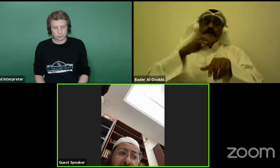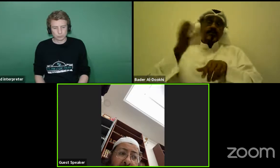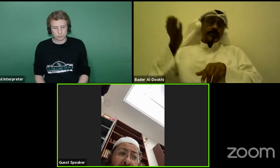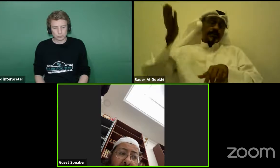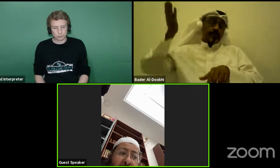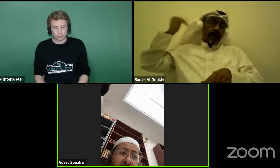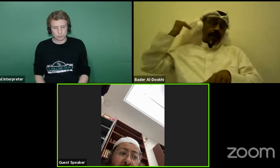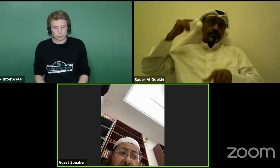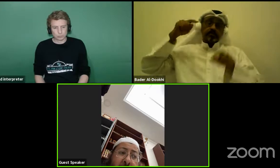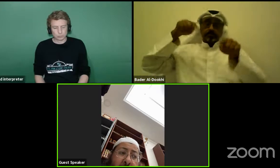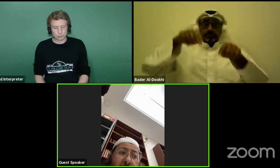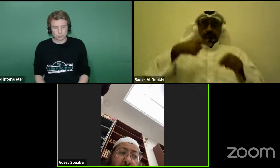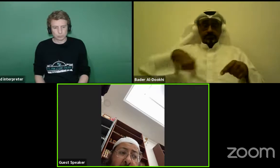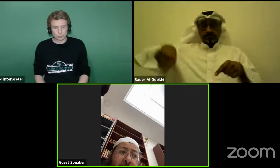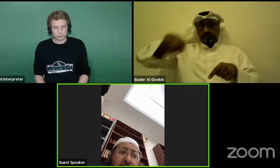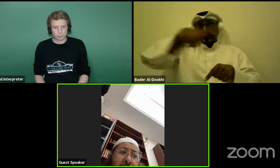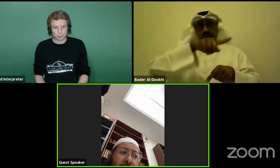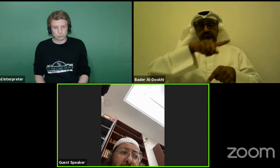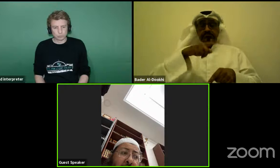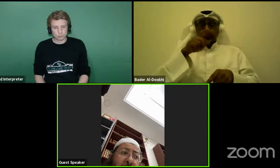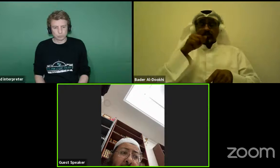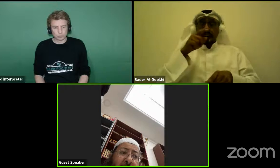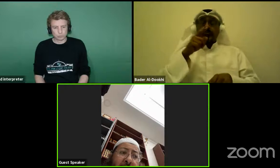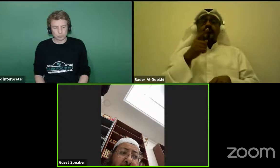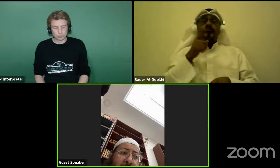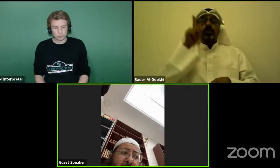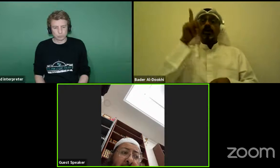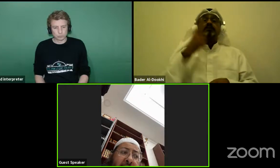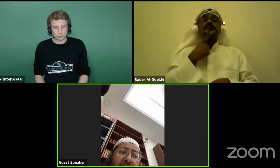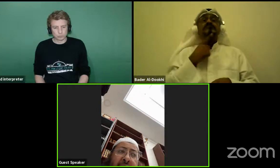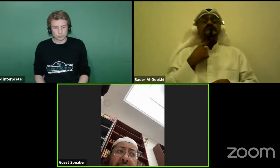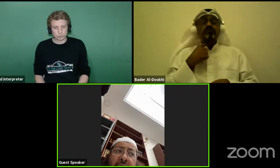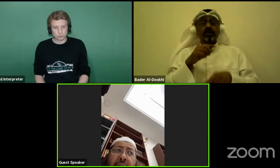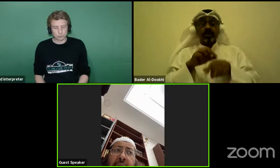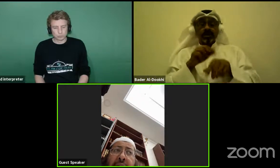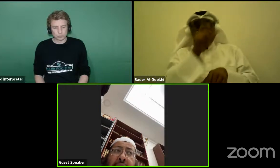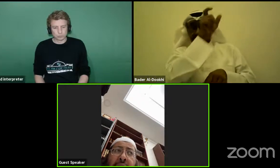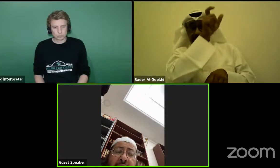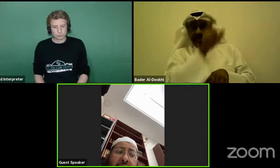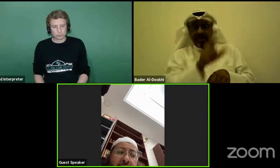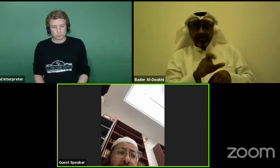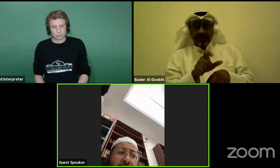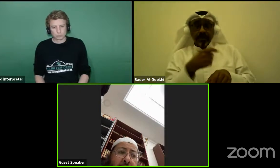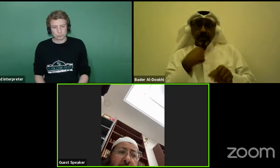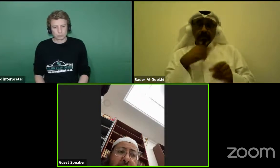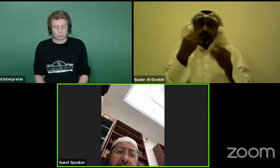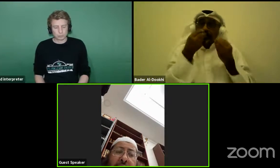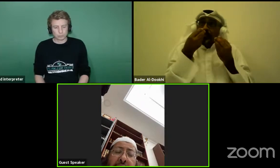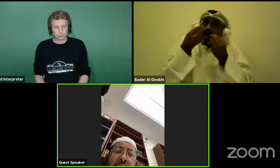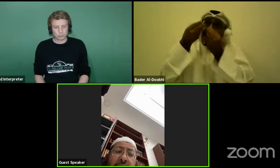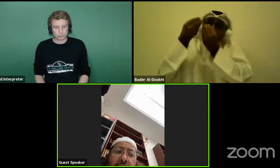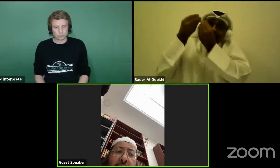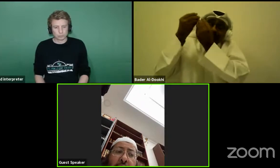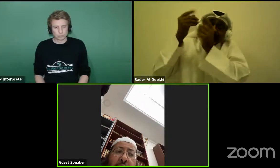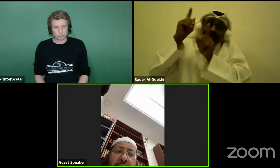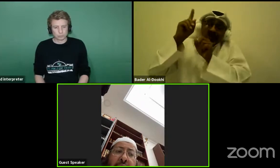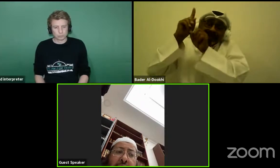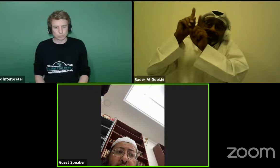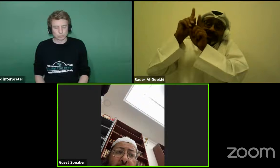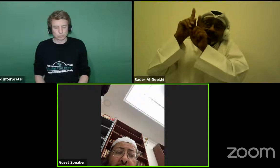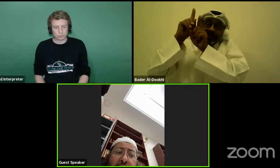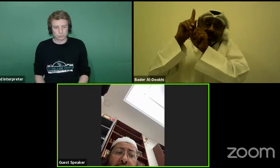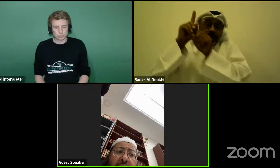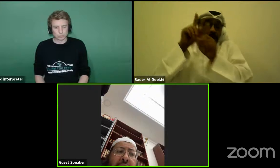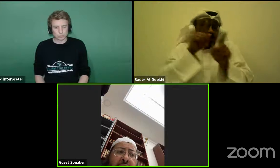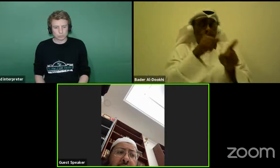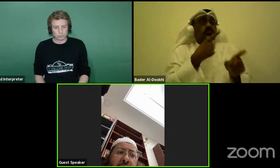وعلينا. فالله يحب من عبده أن يتقرب إليه بترك